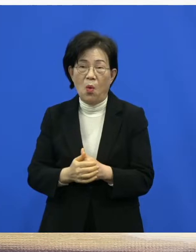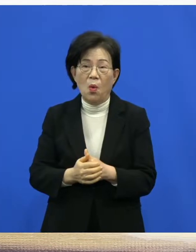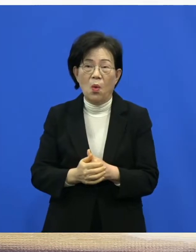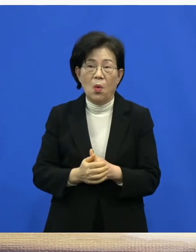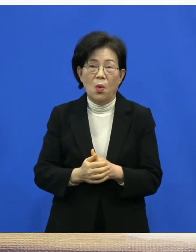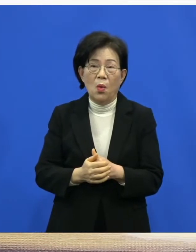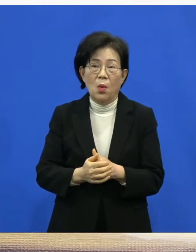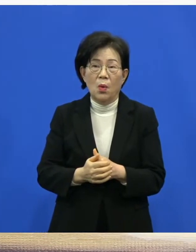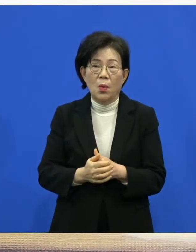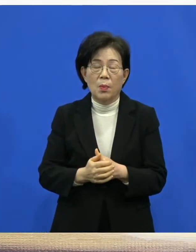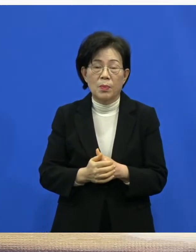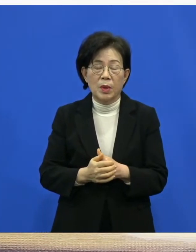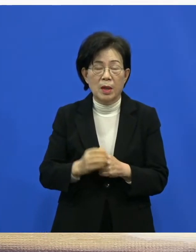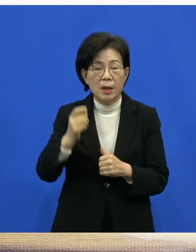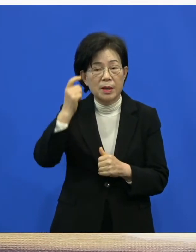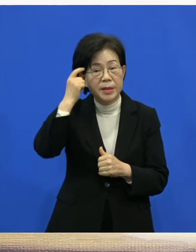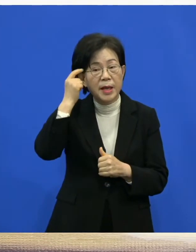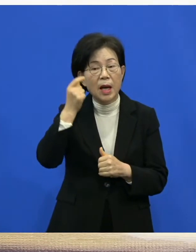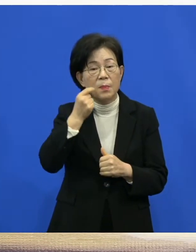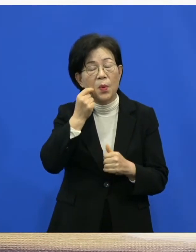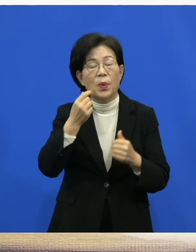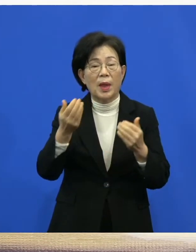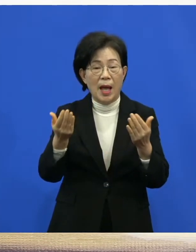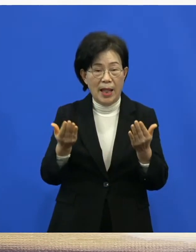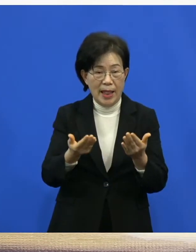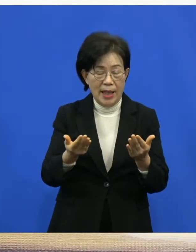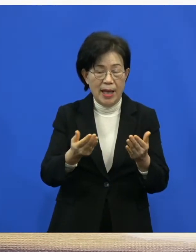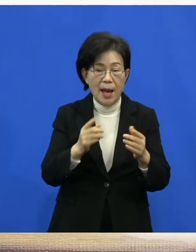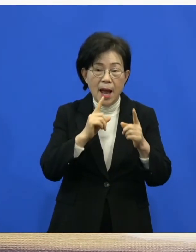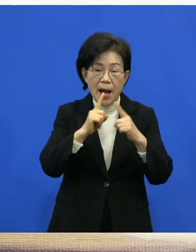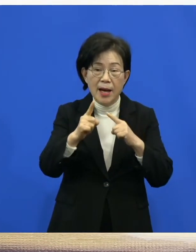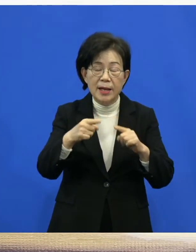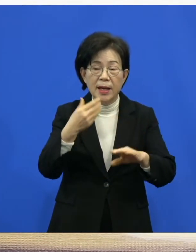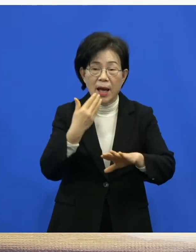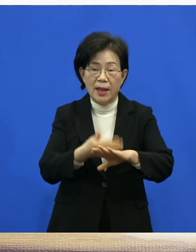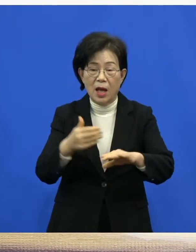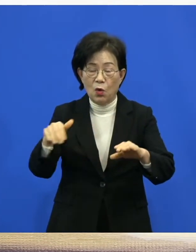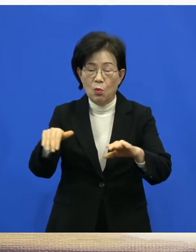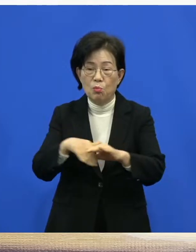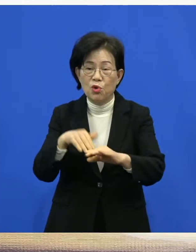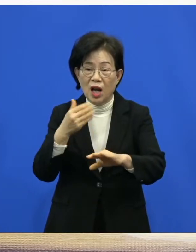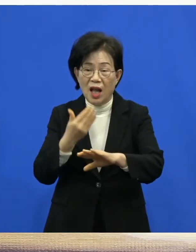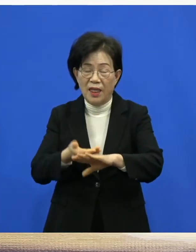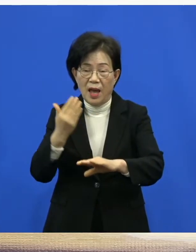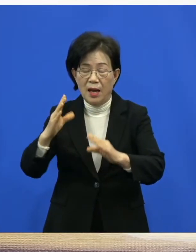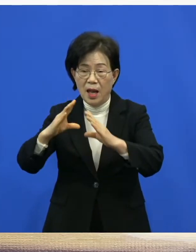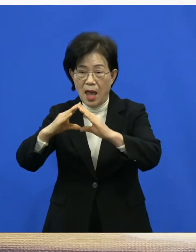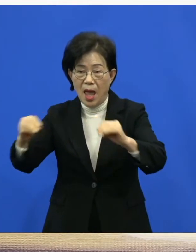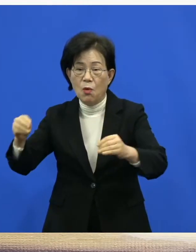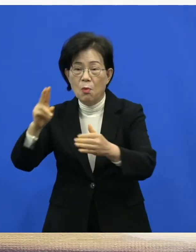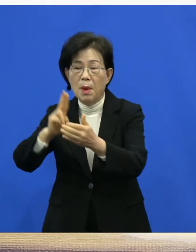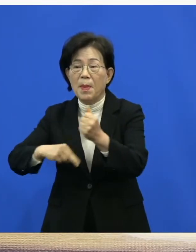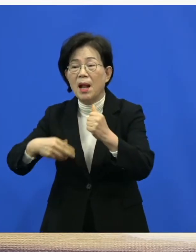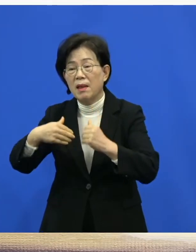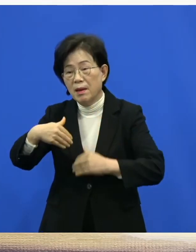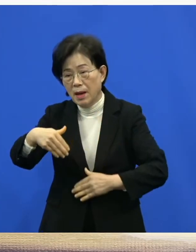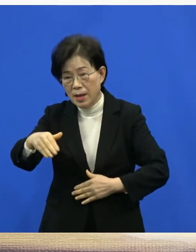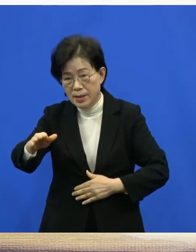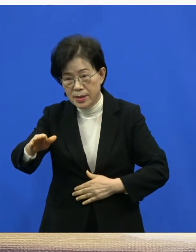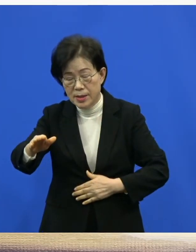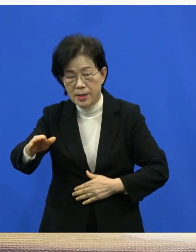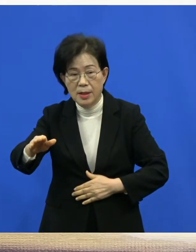여러분, 이게 상상할 수 없어요. 여러분, 언어가 다르고 문화가 다른 이국의 땅에 팔려왔어요.